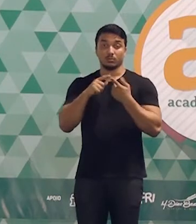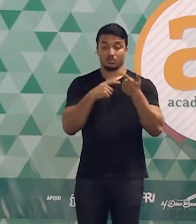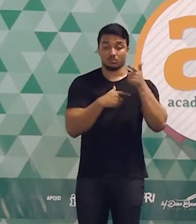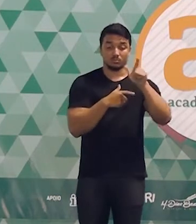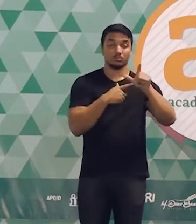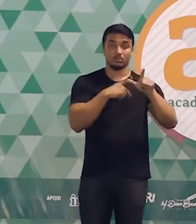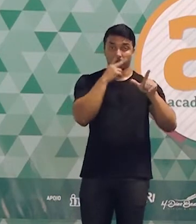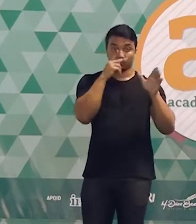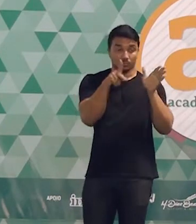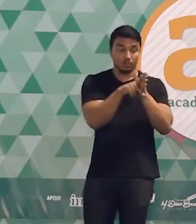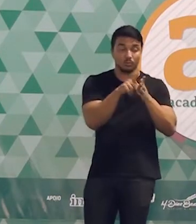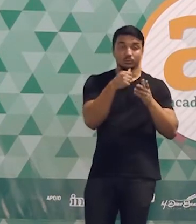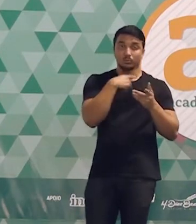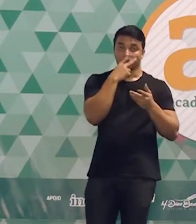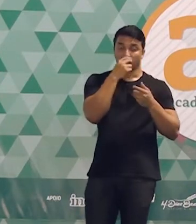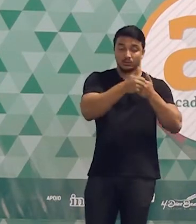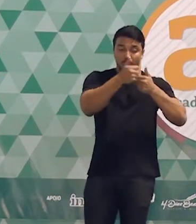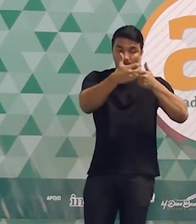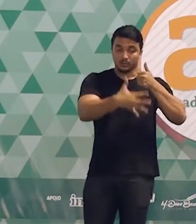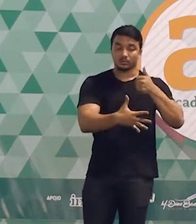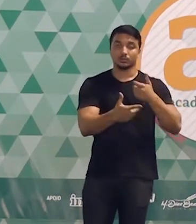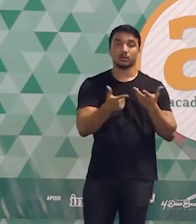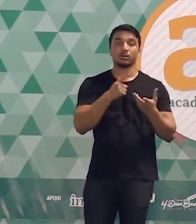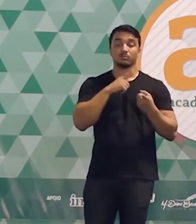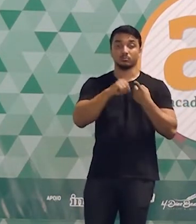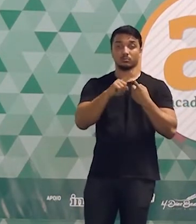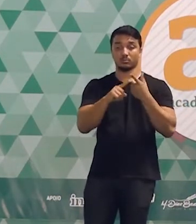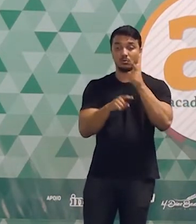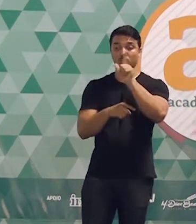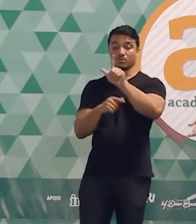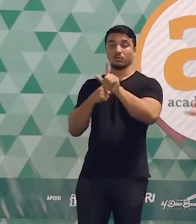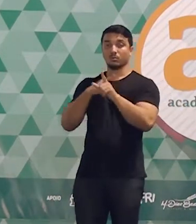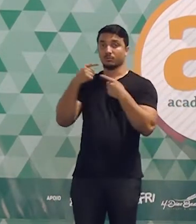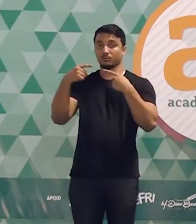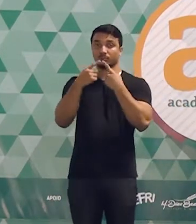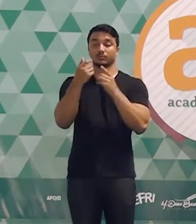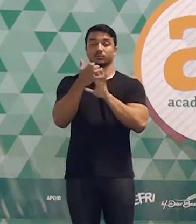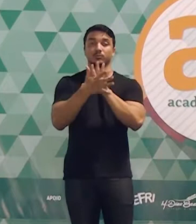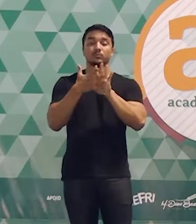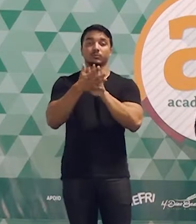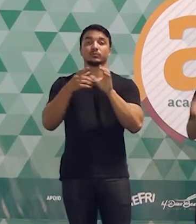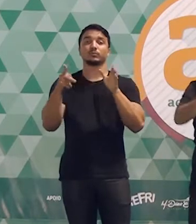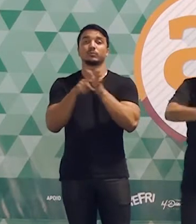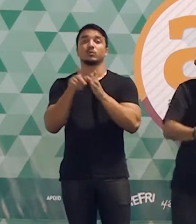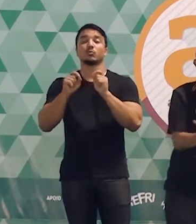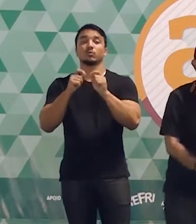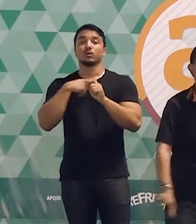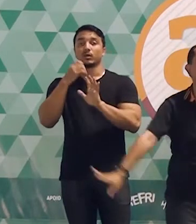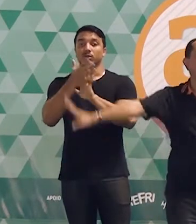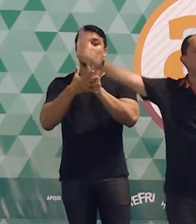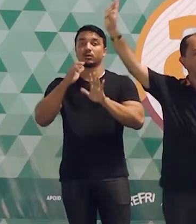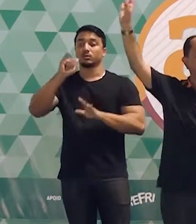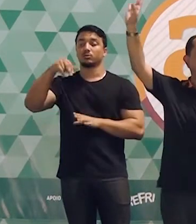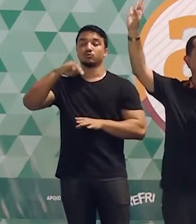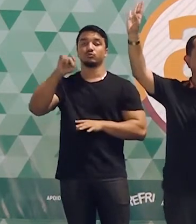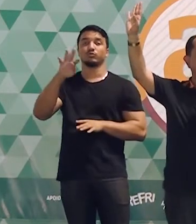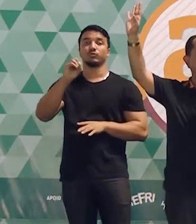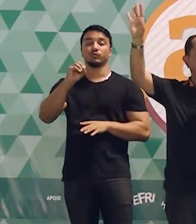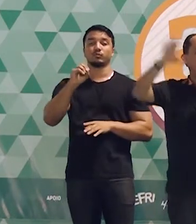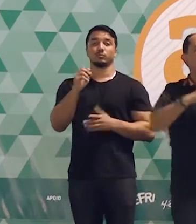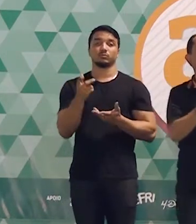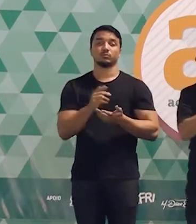instrumentos textuais que são próprios da descrição. Existem instrumentos textuais que são próprios de um texto